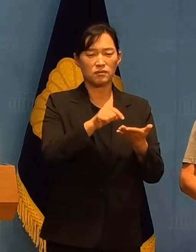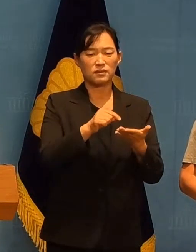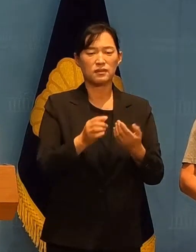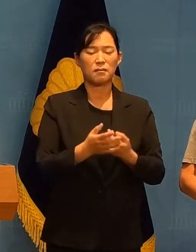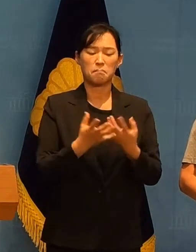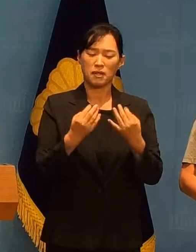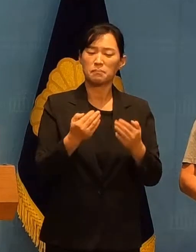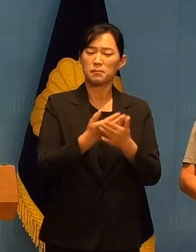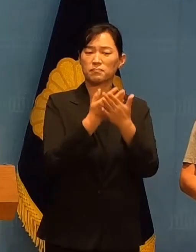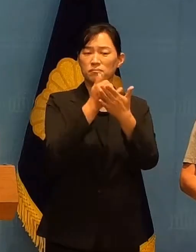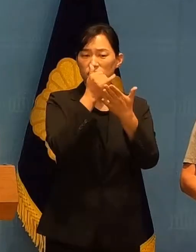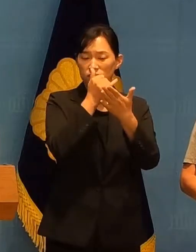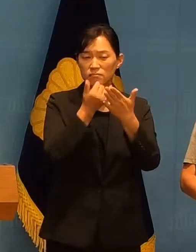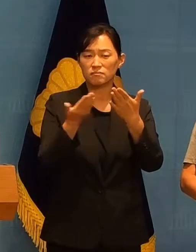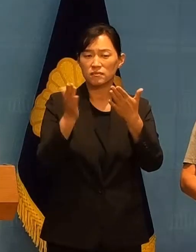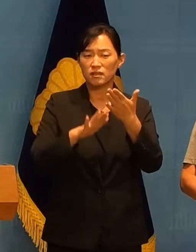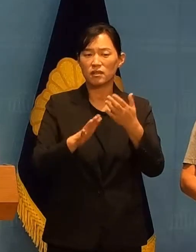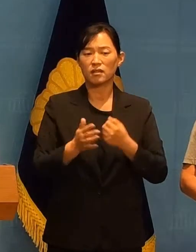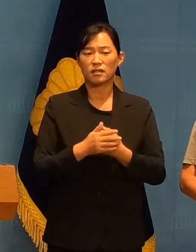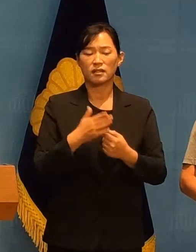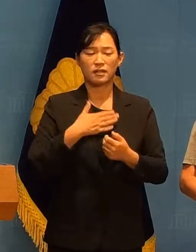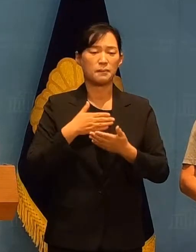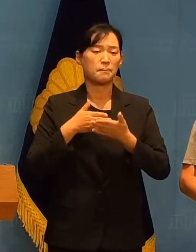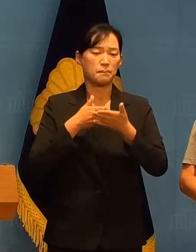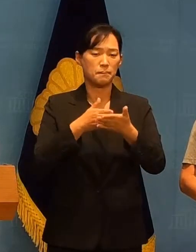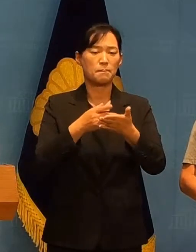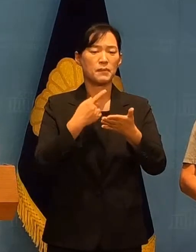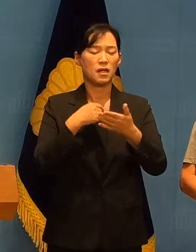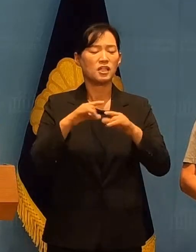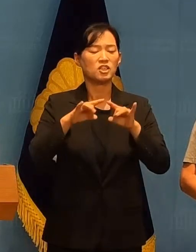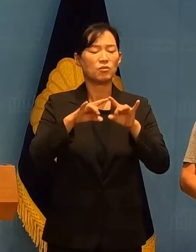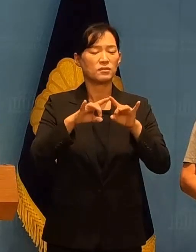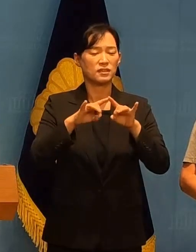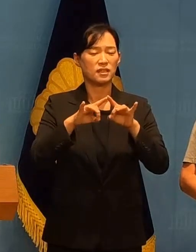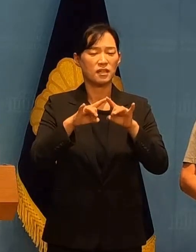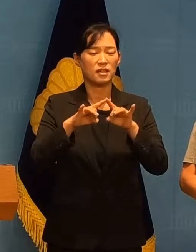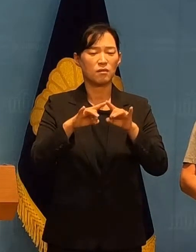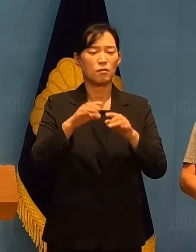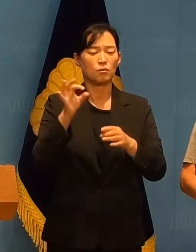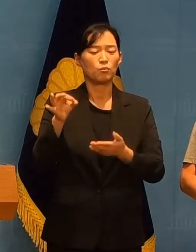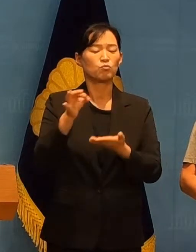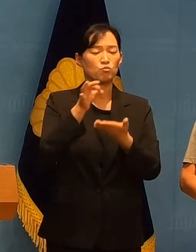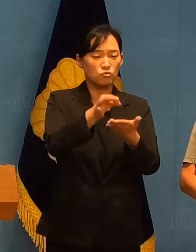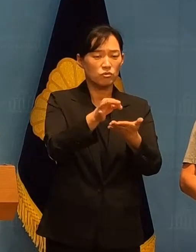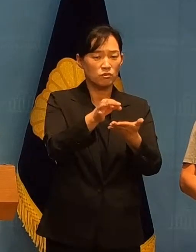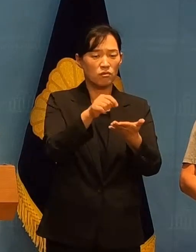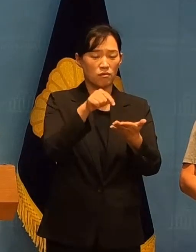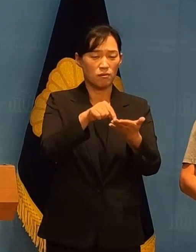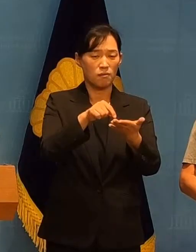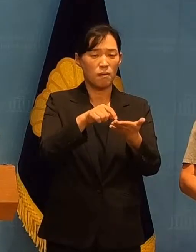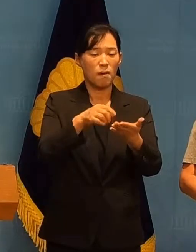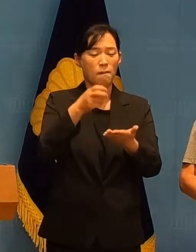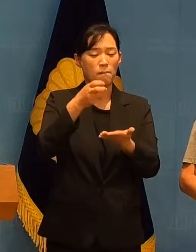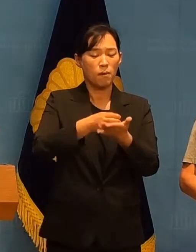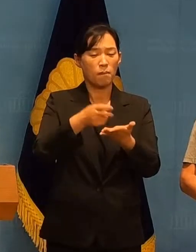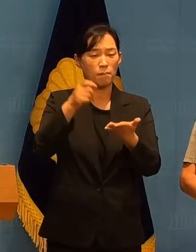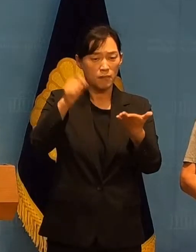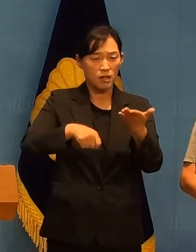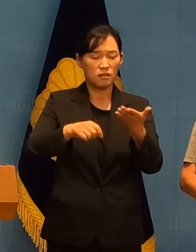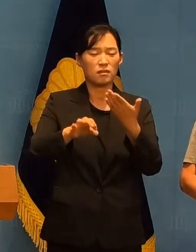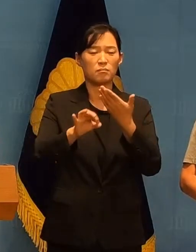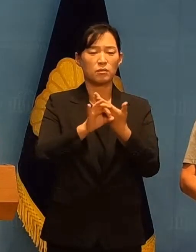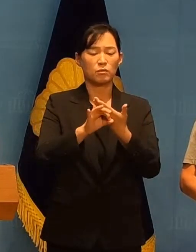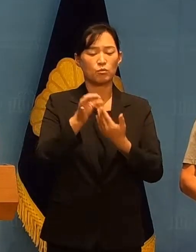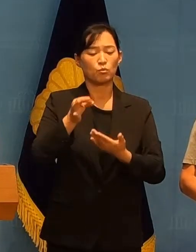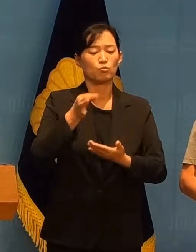진전이 있었습니다. 특히 제가 발의한 전자적 지급 시스템 민간 학대 법안이 통과된다면 임금 지급의